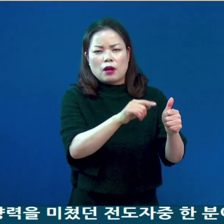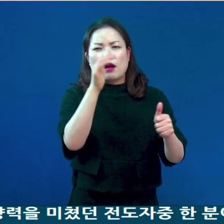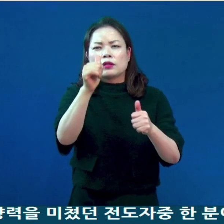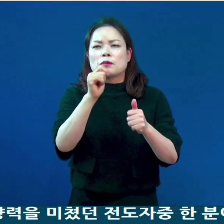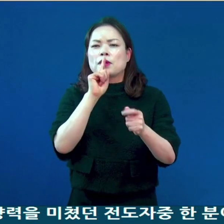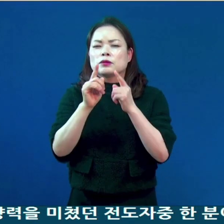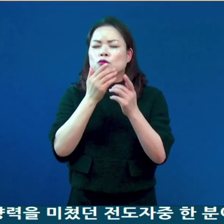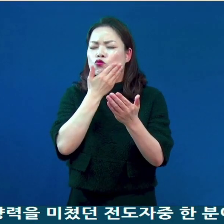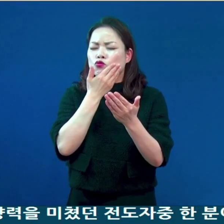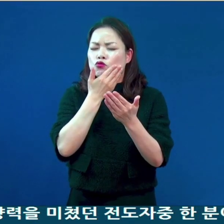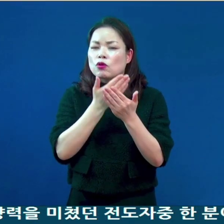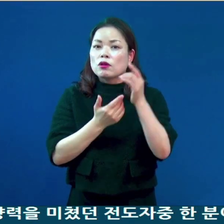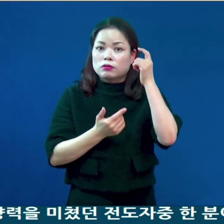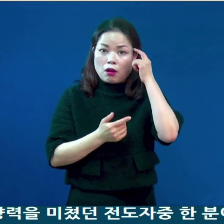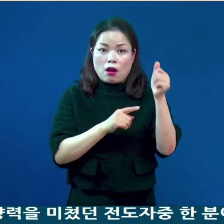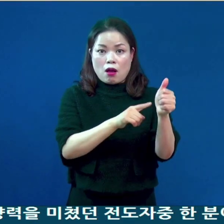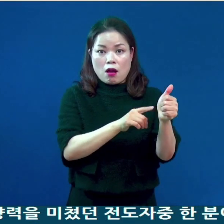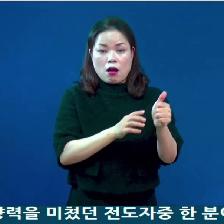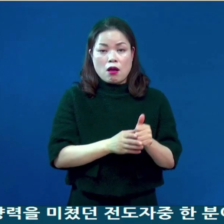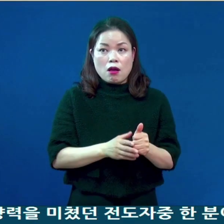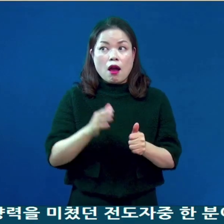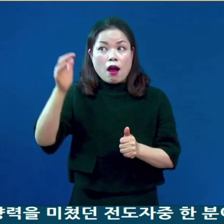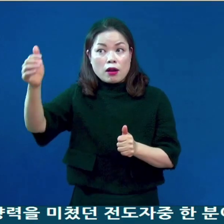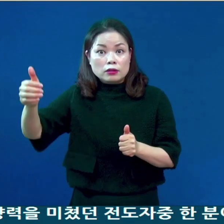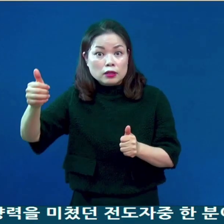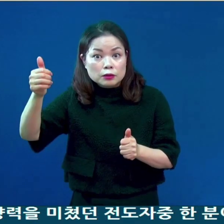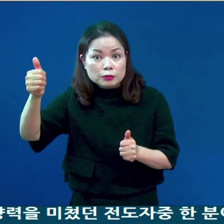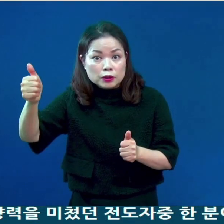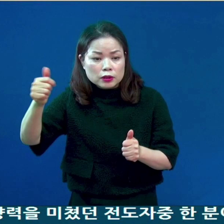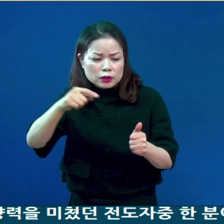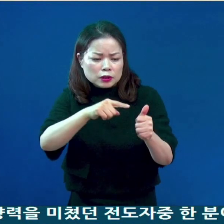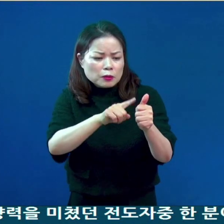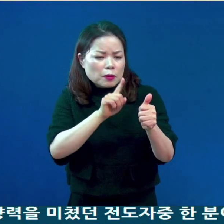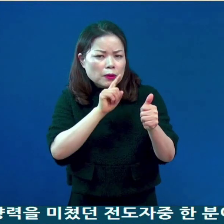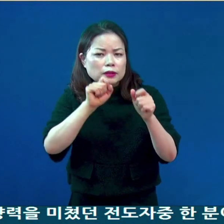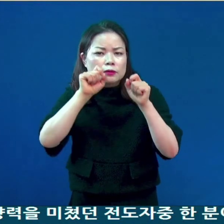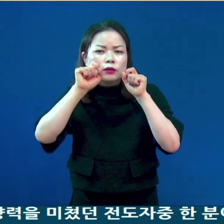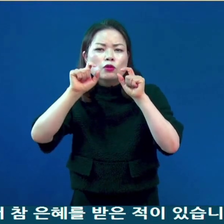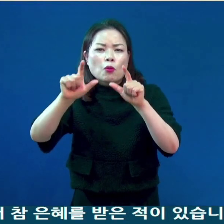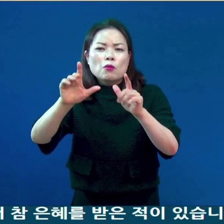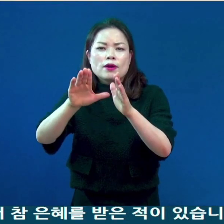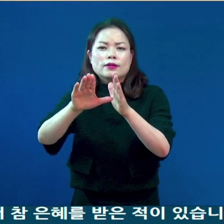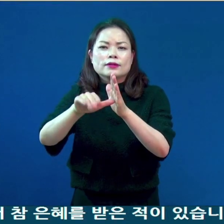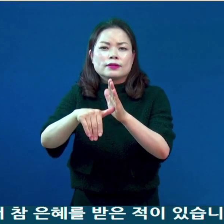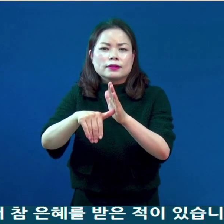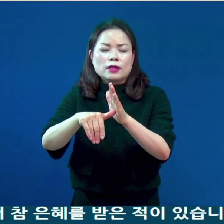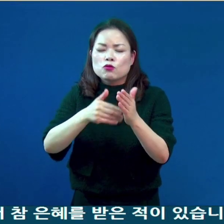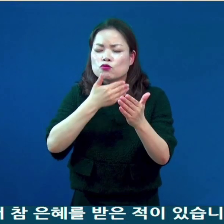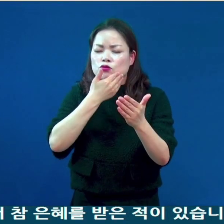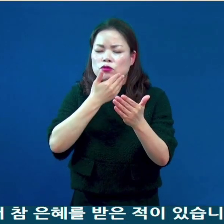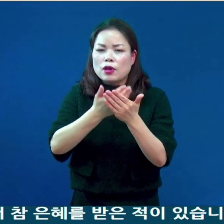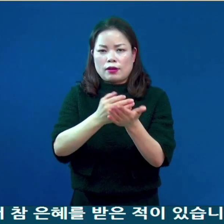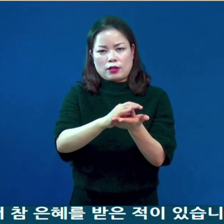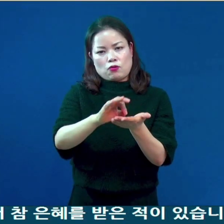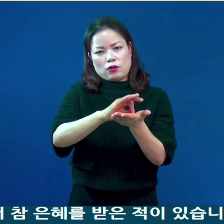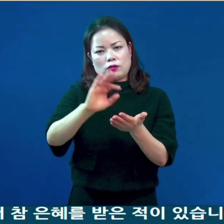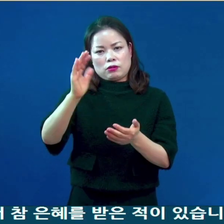여기는구나. 그래서 하나님이 그분이 말씀을 전할 때 귀하게